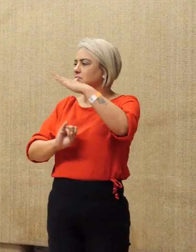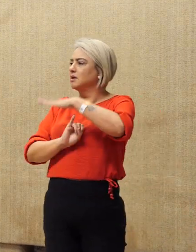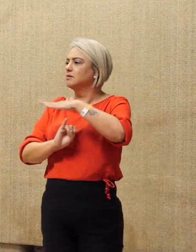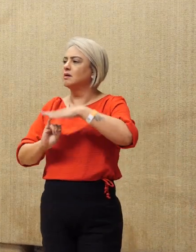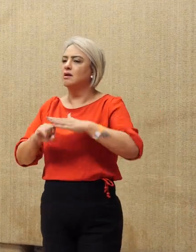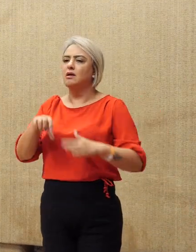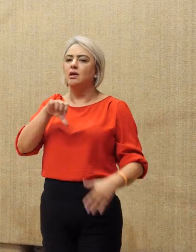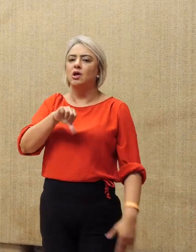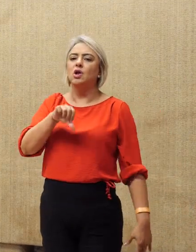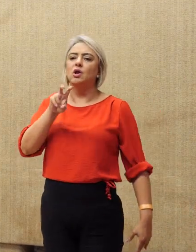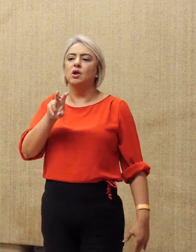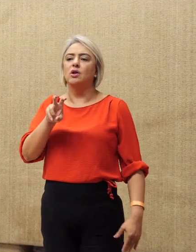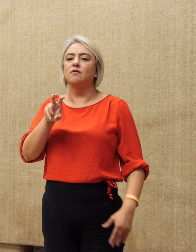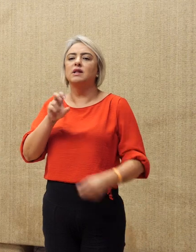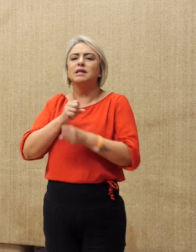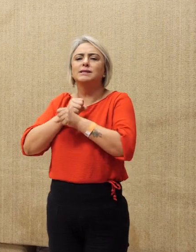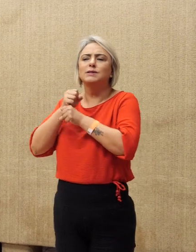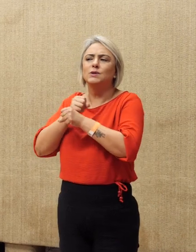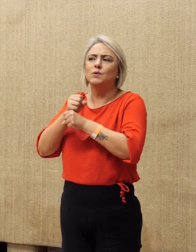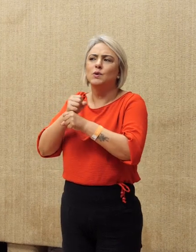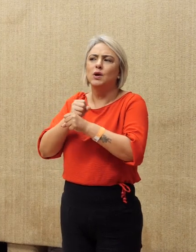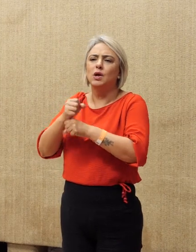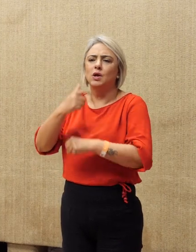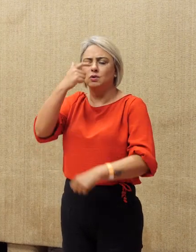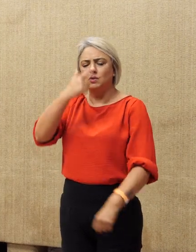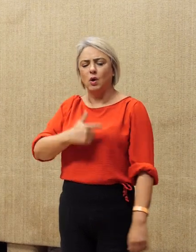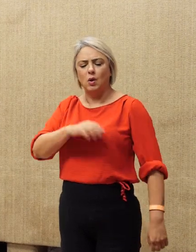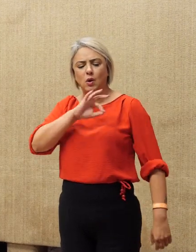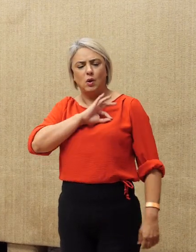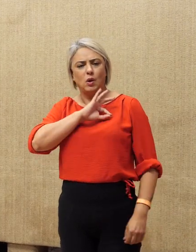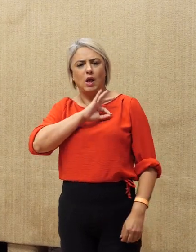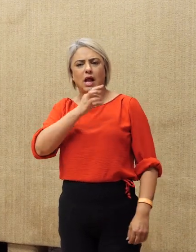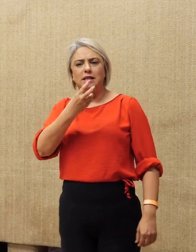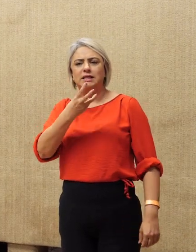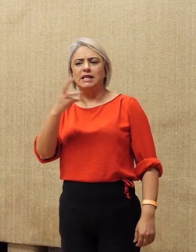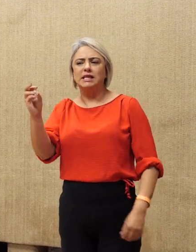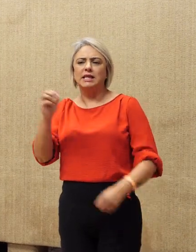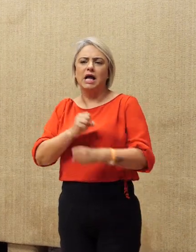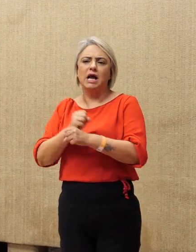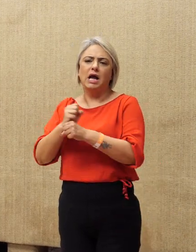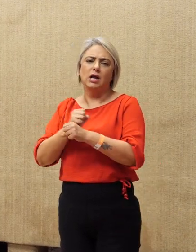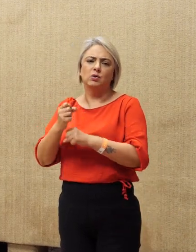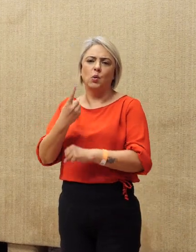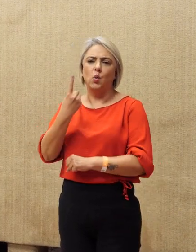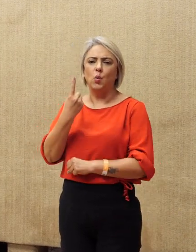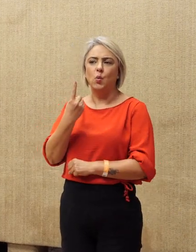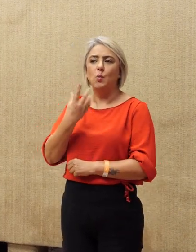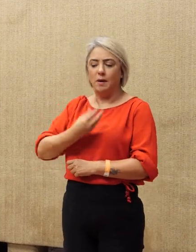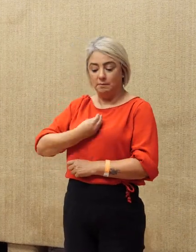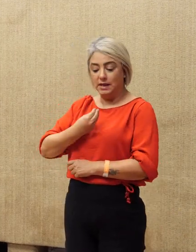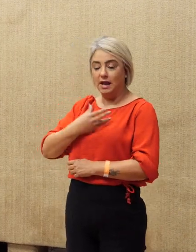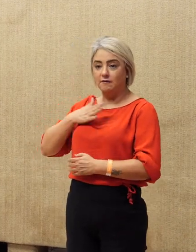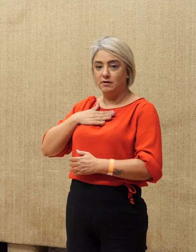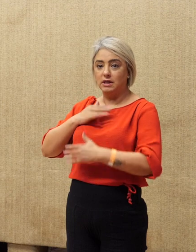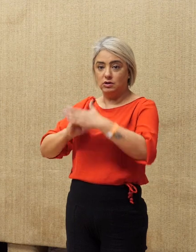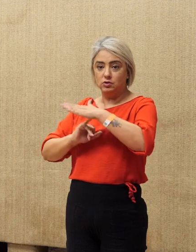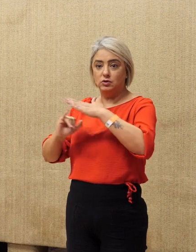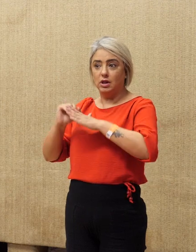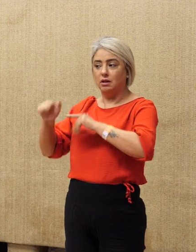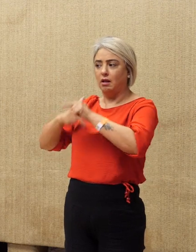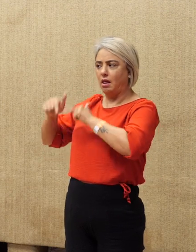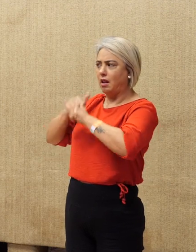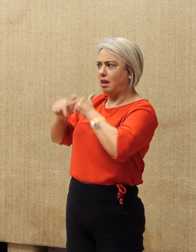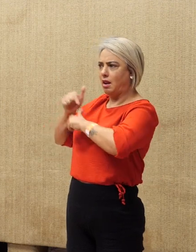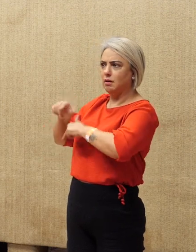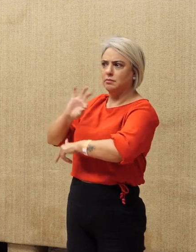que tem 95 anos. Eu sou policial há 30 anos. Portanto, 1/3 da existência da instituição eu estou